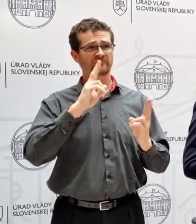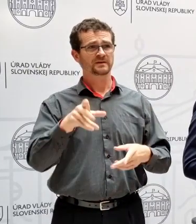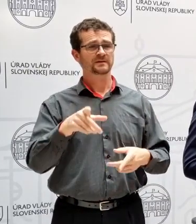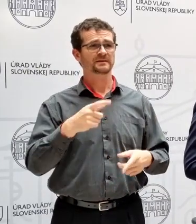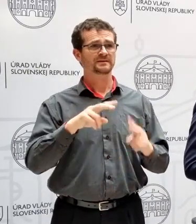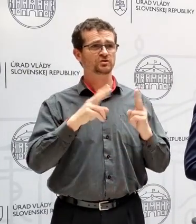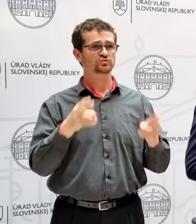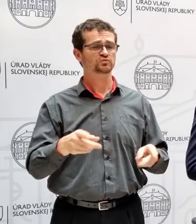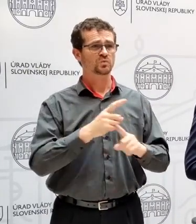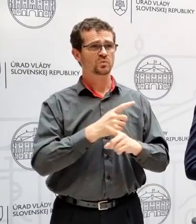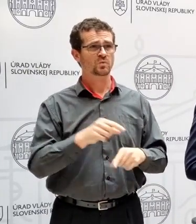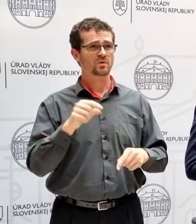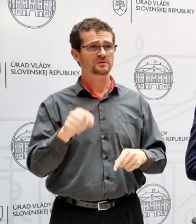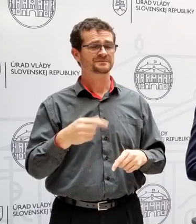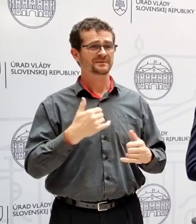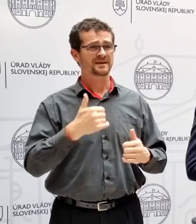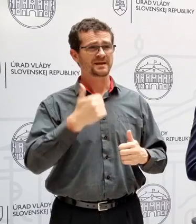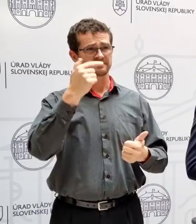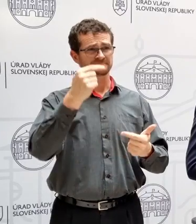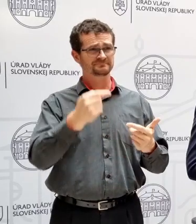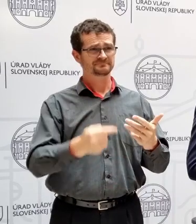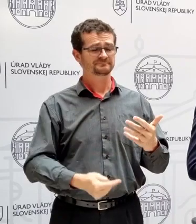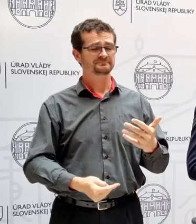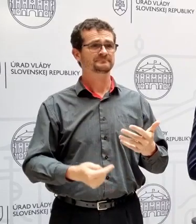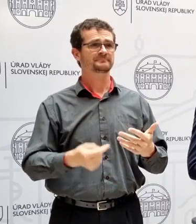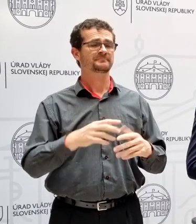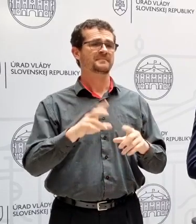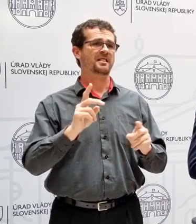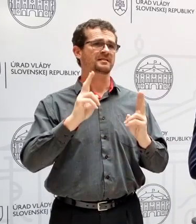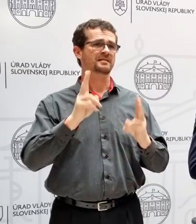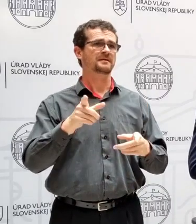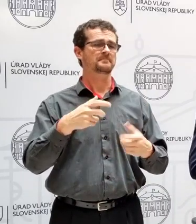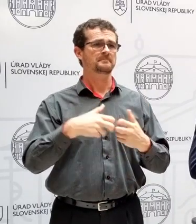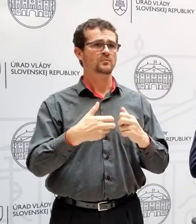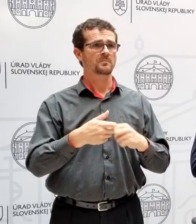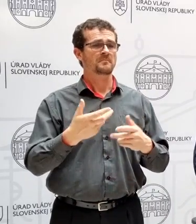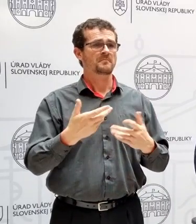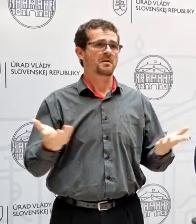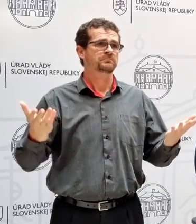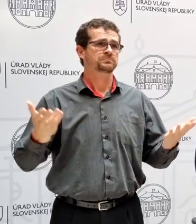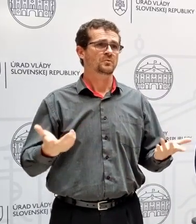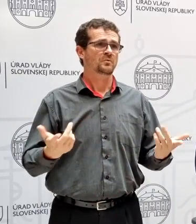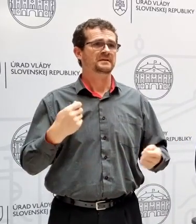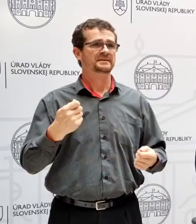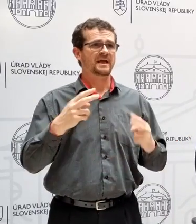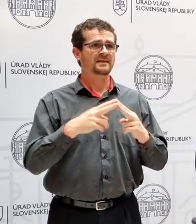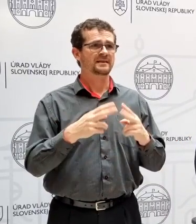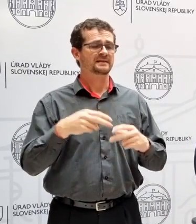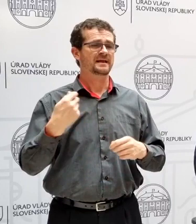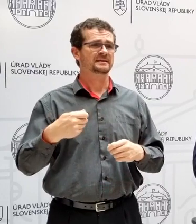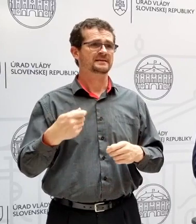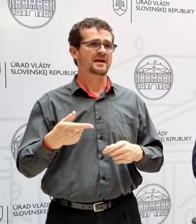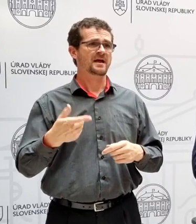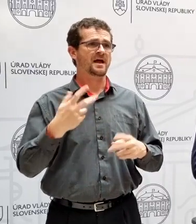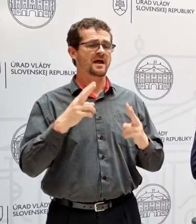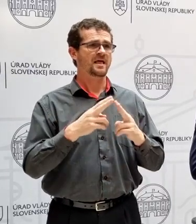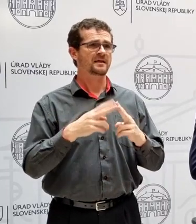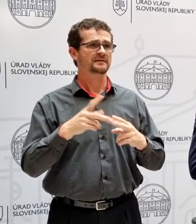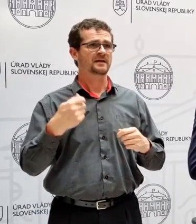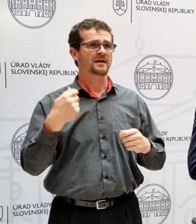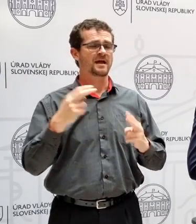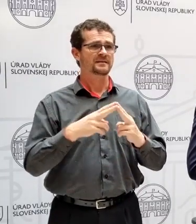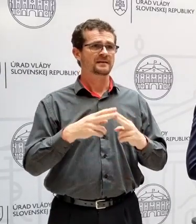tie inštitúcie rôzne, ktoré som teda vymenoval, iba tak v problémoch, lebo drahá energia, drahá elektrina,